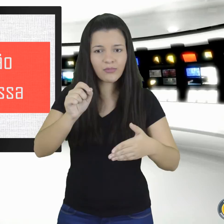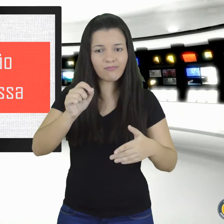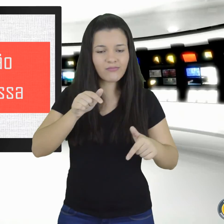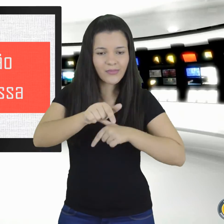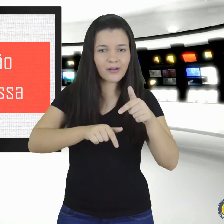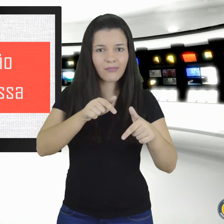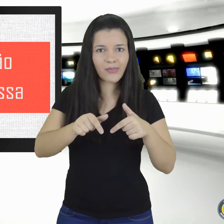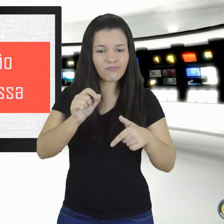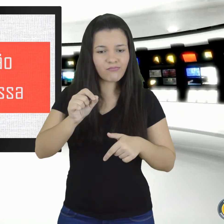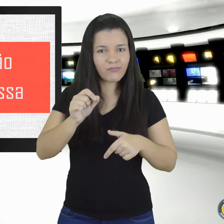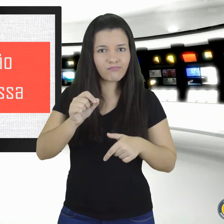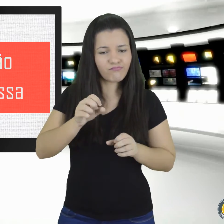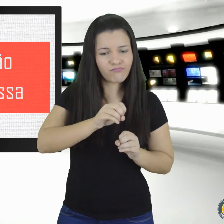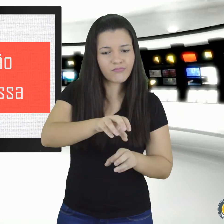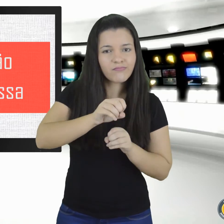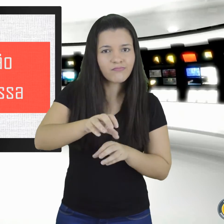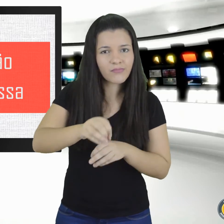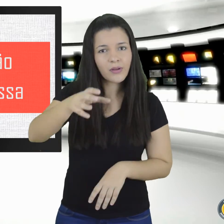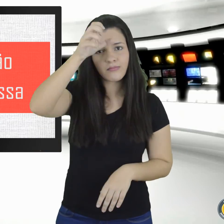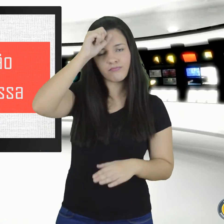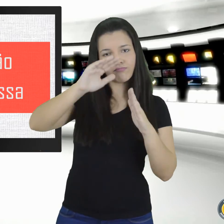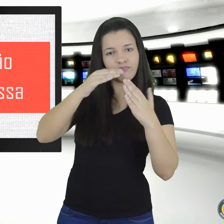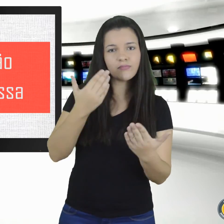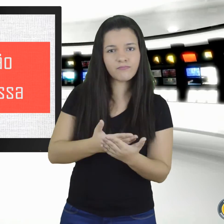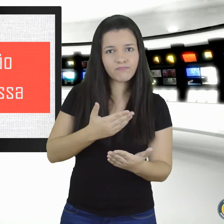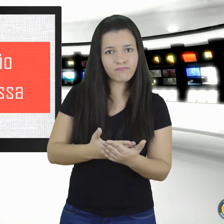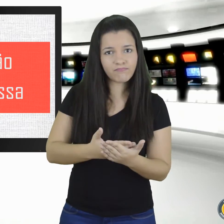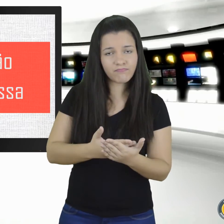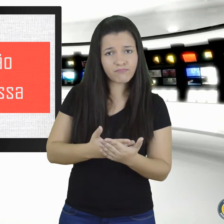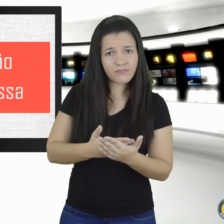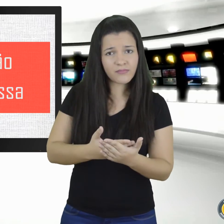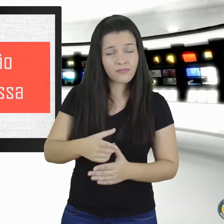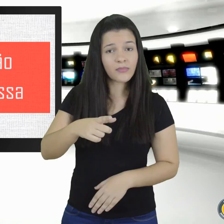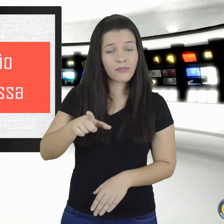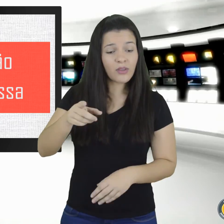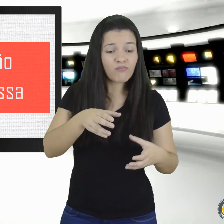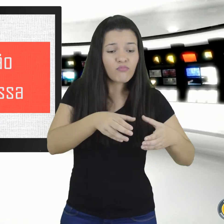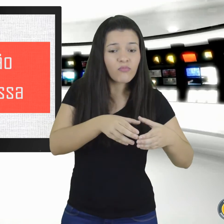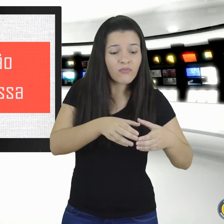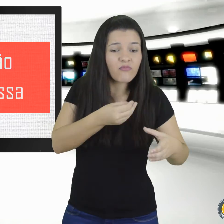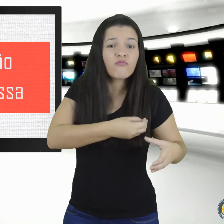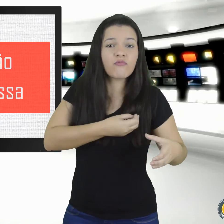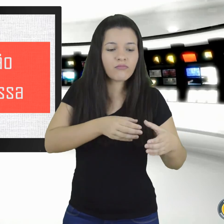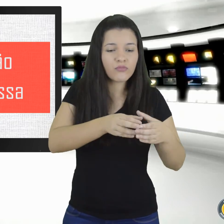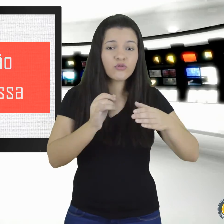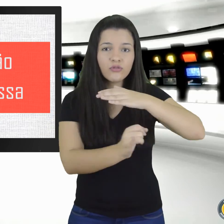somos mantidos por doações de pessoas físicas, convênio com o setor público e pelo programa Nota